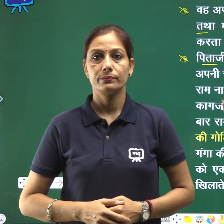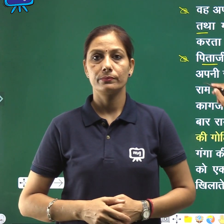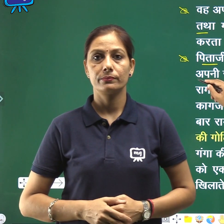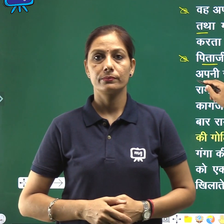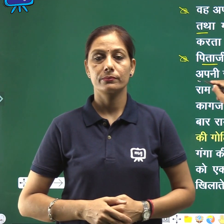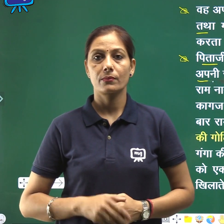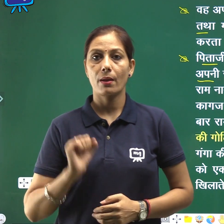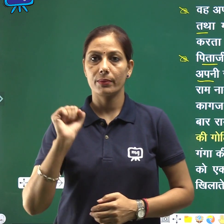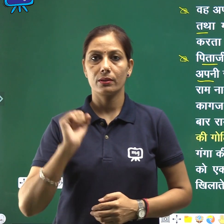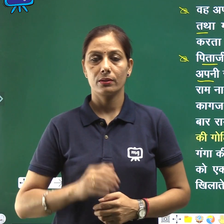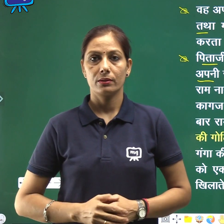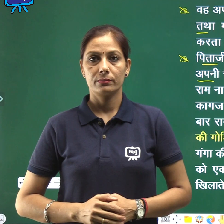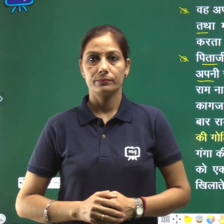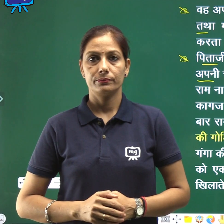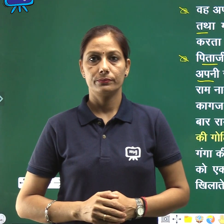अपनी